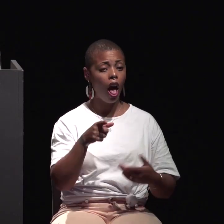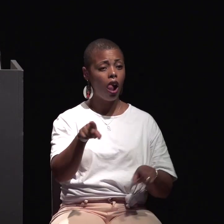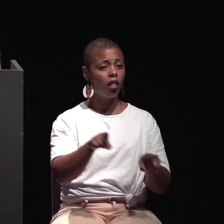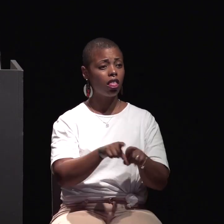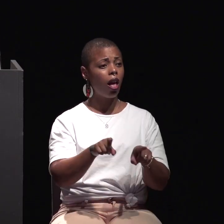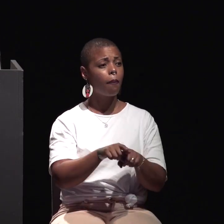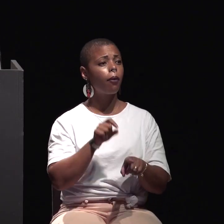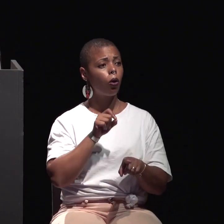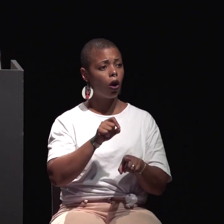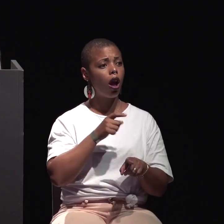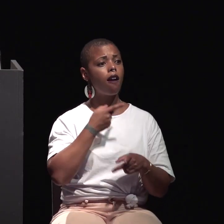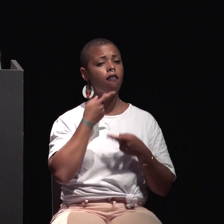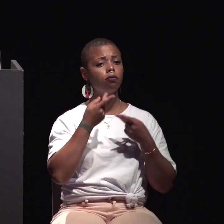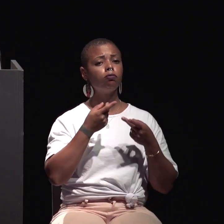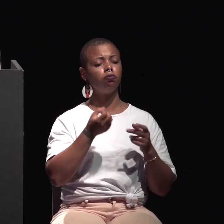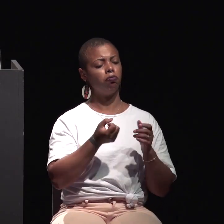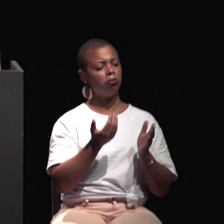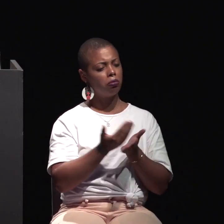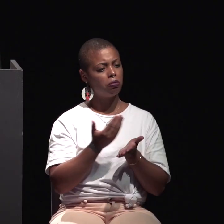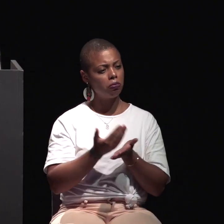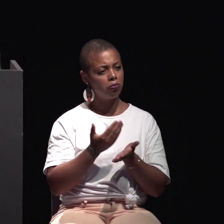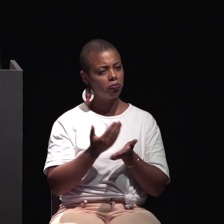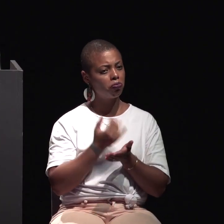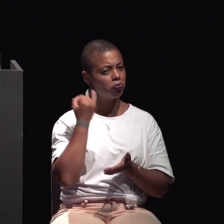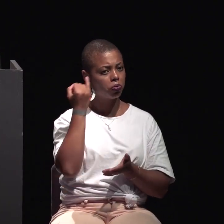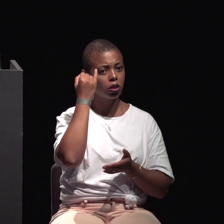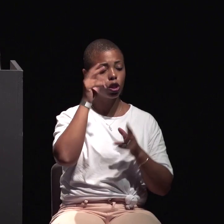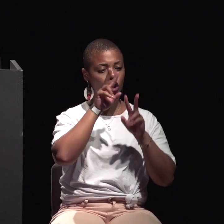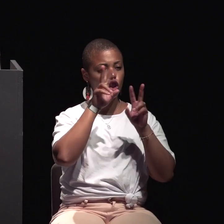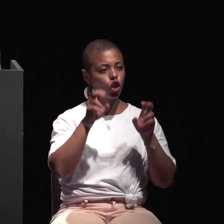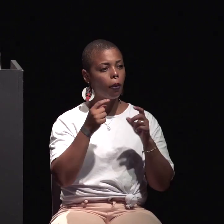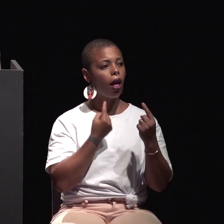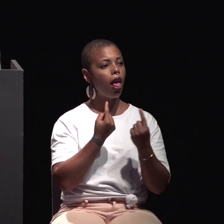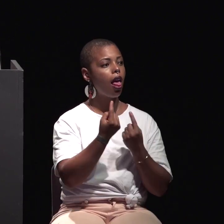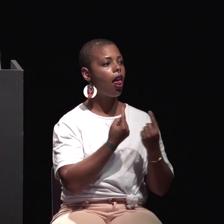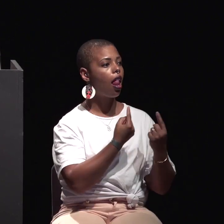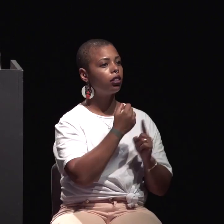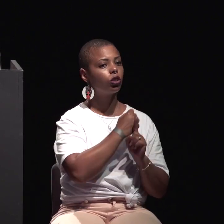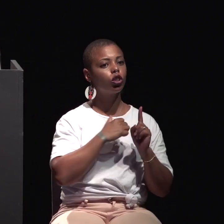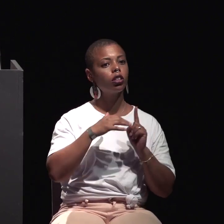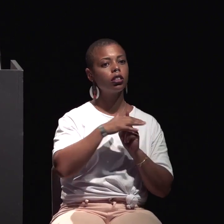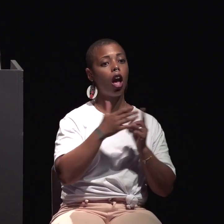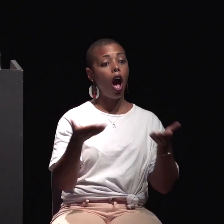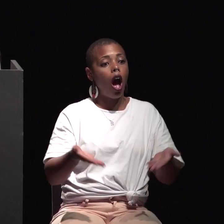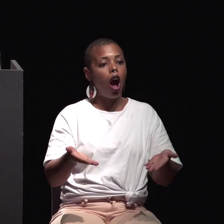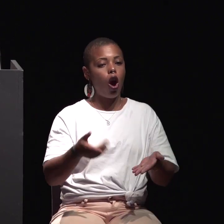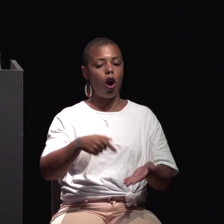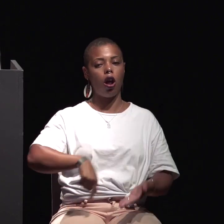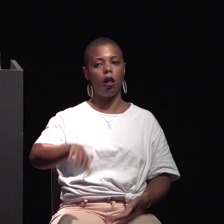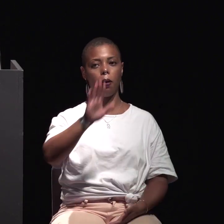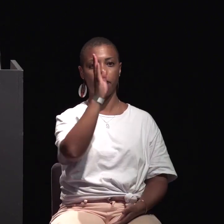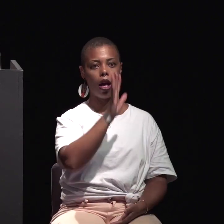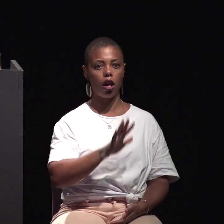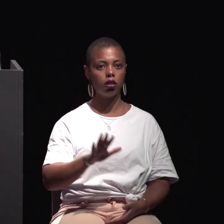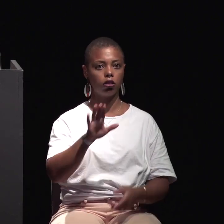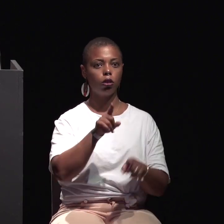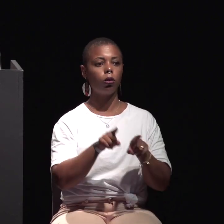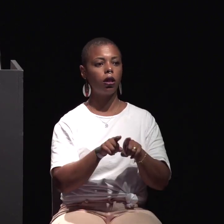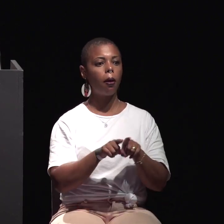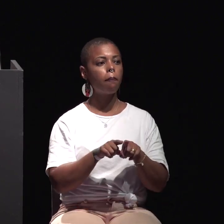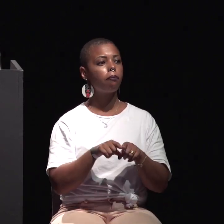relações raciais contemporâneas no Brasil. O Ações Afirmativas em Educação,